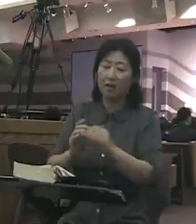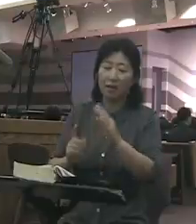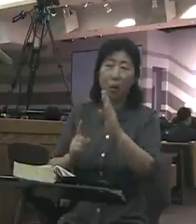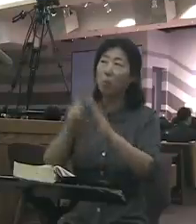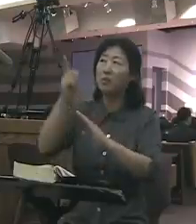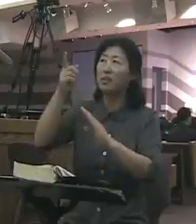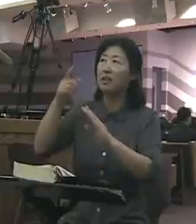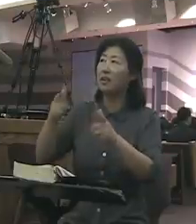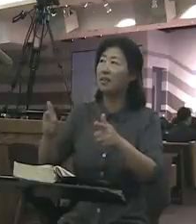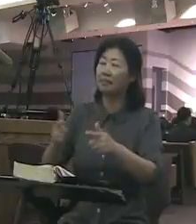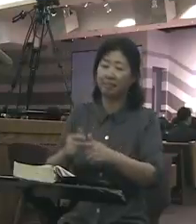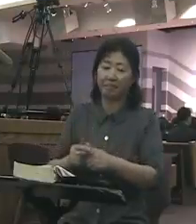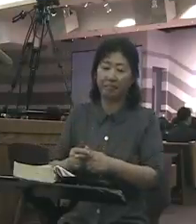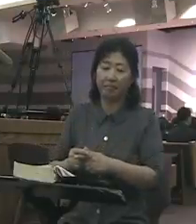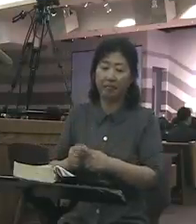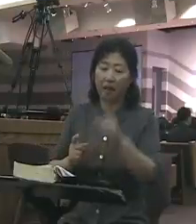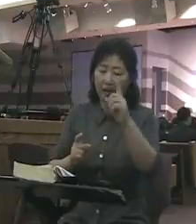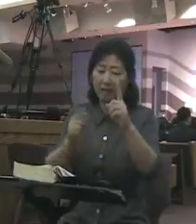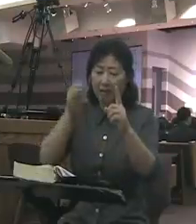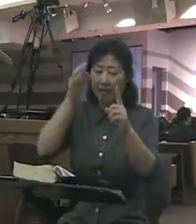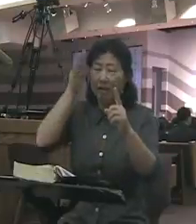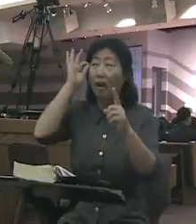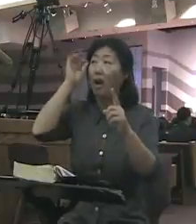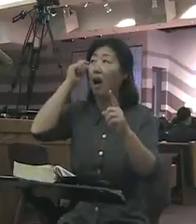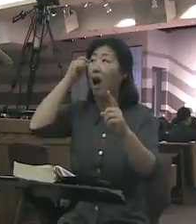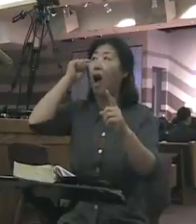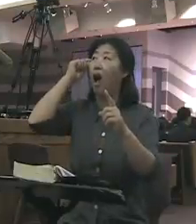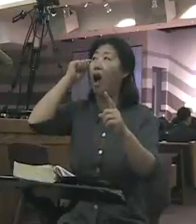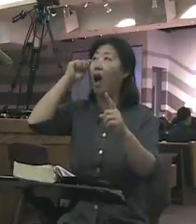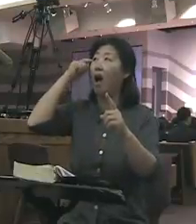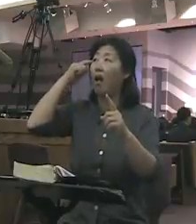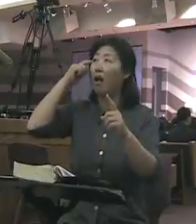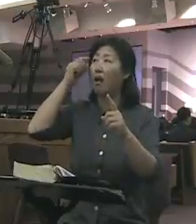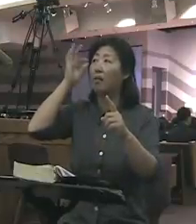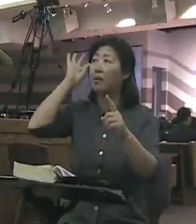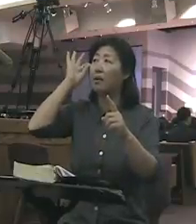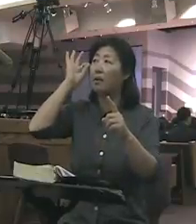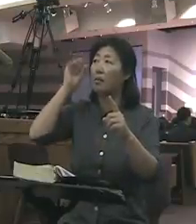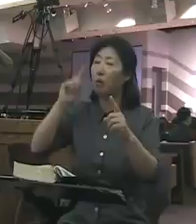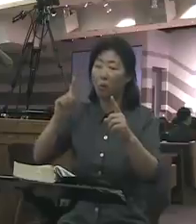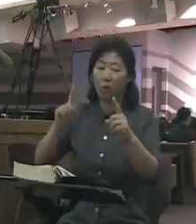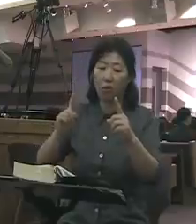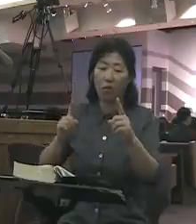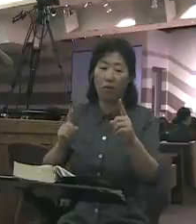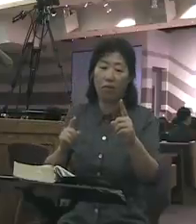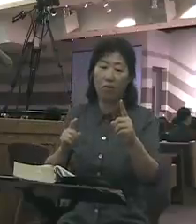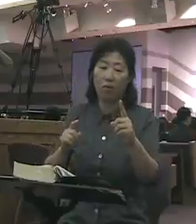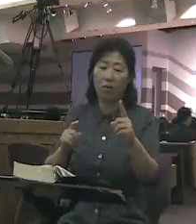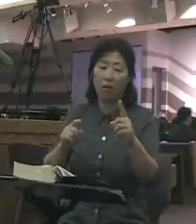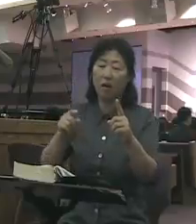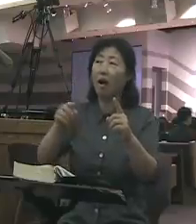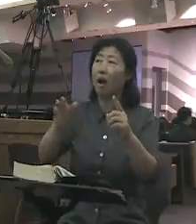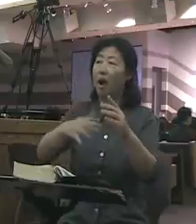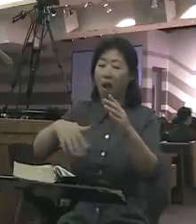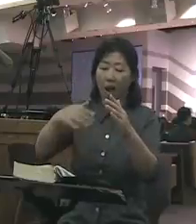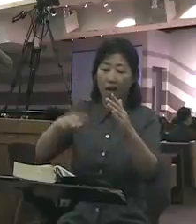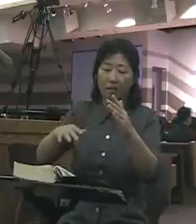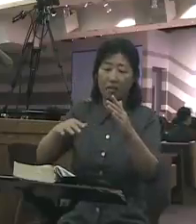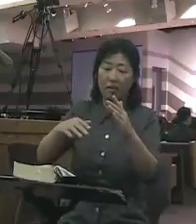그러면서 제가 한 가지 깨달았습니다. 그 안에 있을 때는 아무것도 아닌데 크게 보일 수 있고요. 그 안에